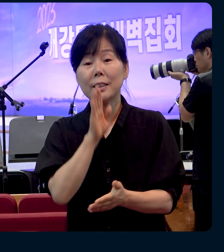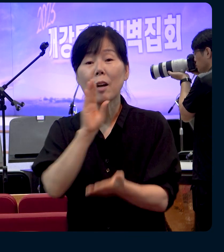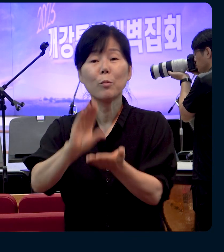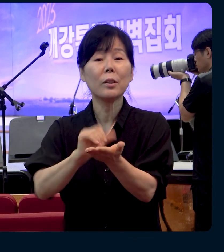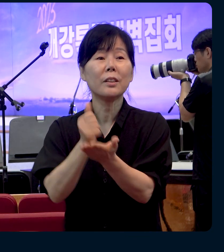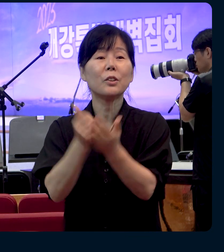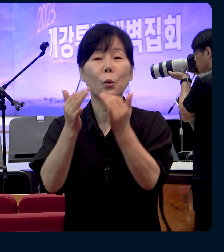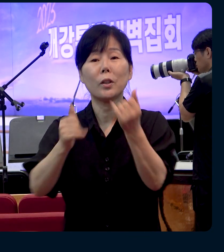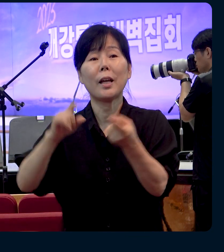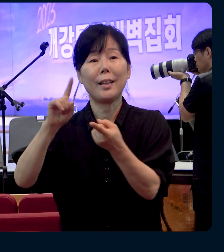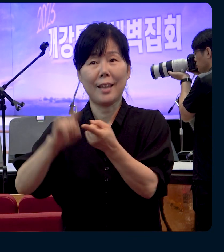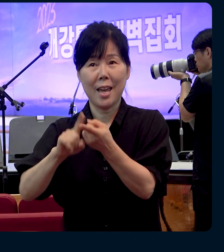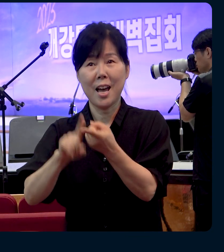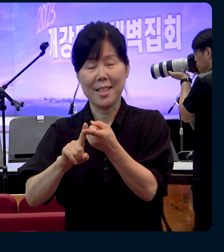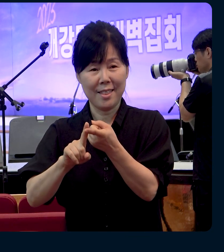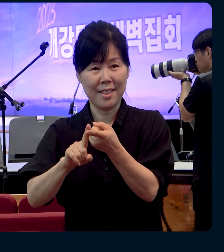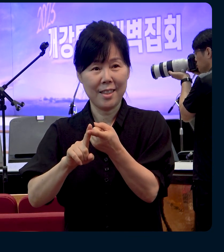스케치죠.